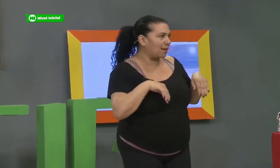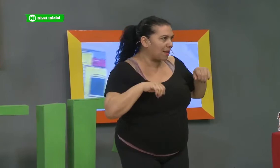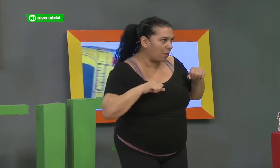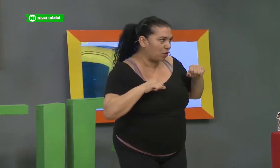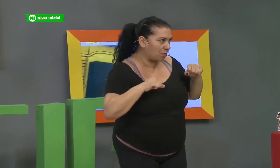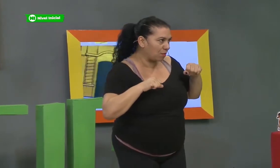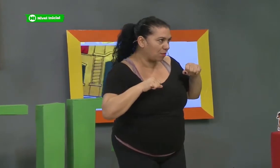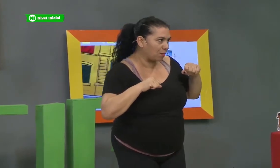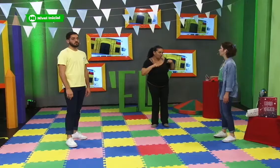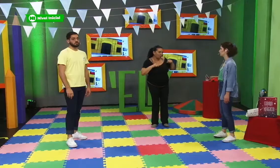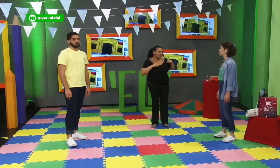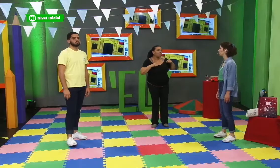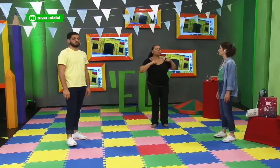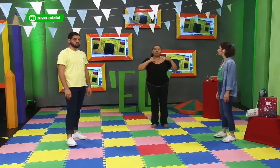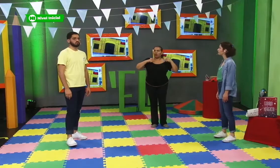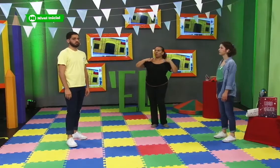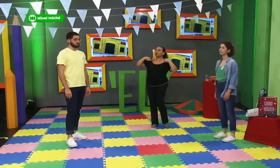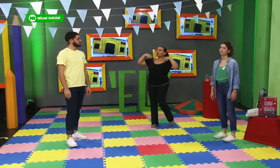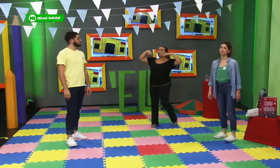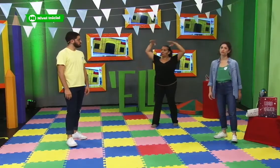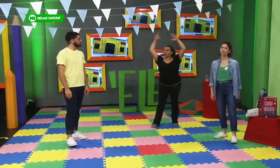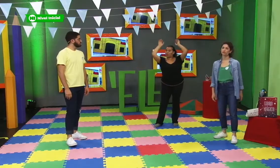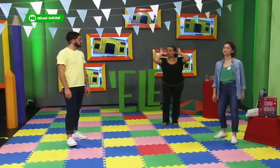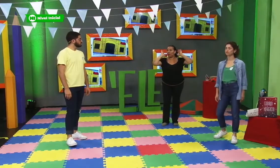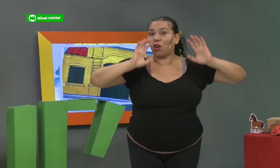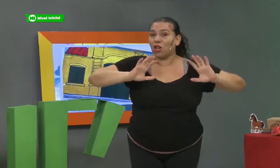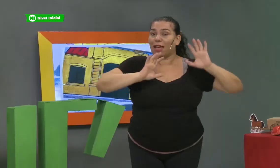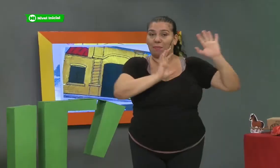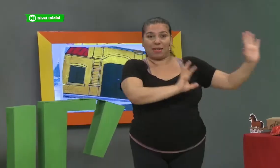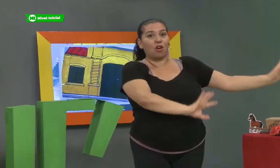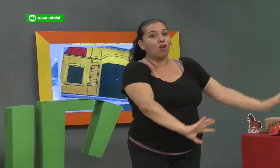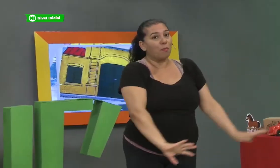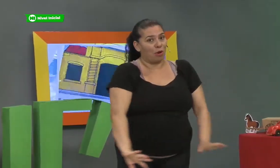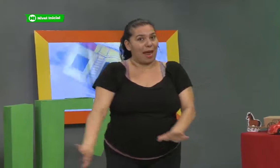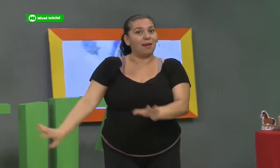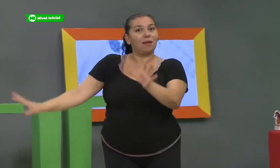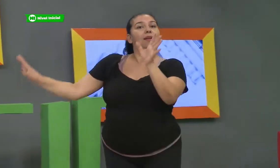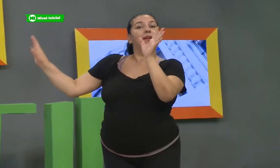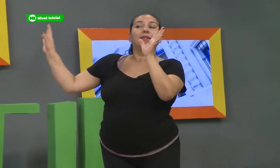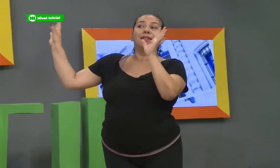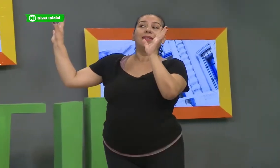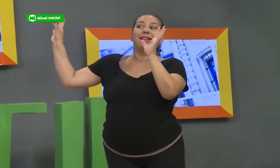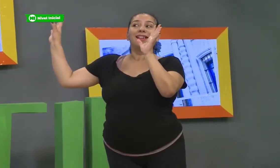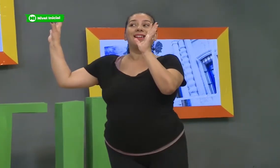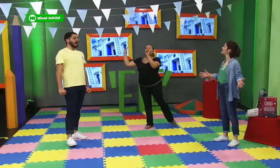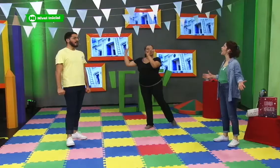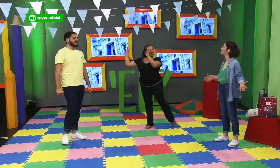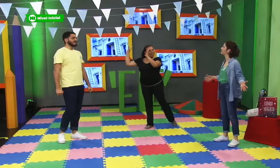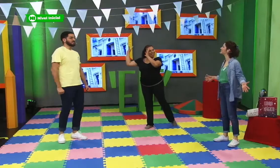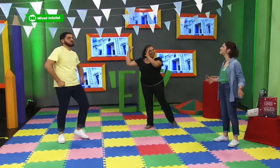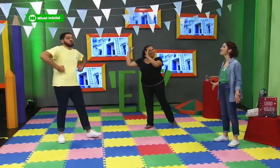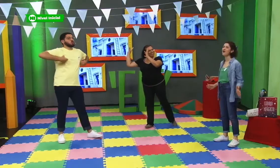porque nos cansamos. Sí. Claro, sí. Bueno, nosotros que vamos a trabajar hoy expresión corporal... Hoy vamos a